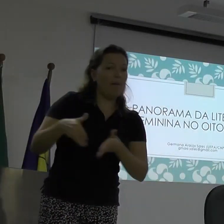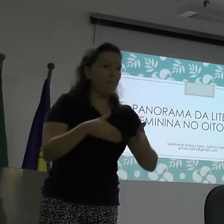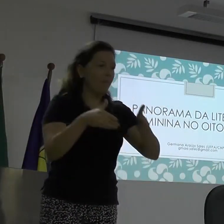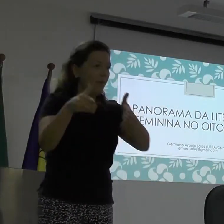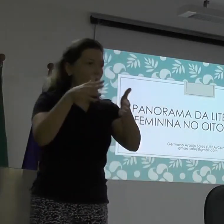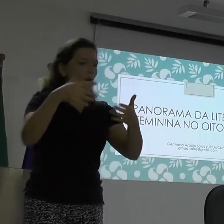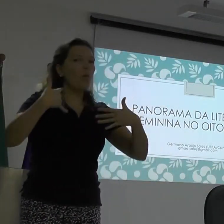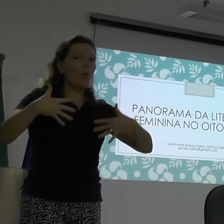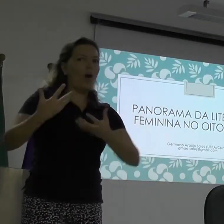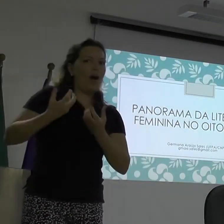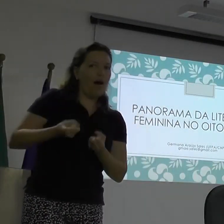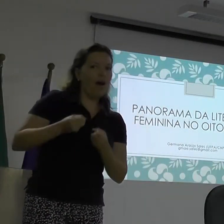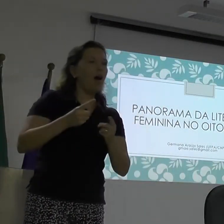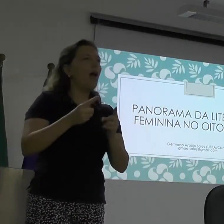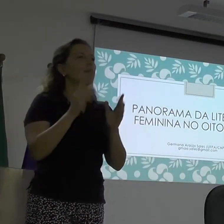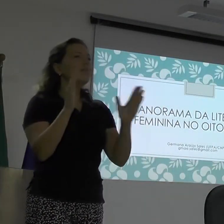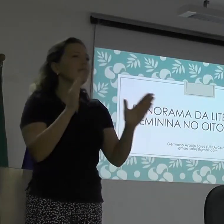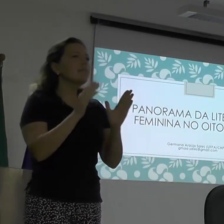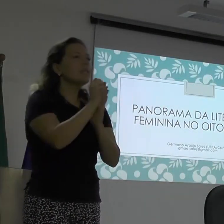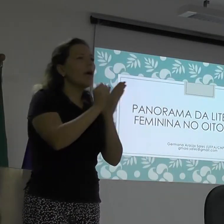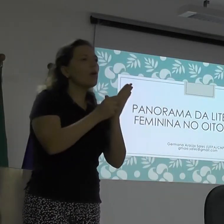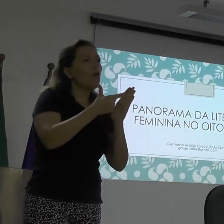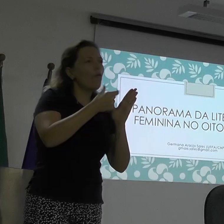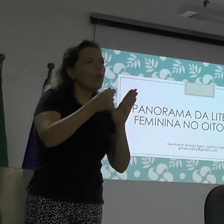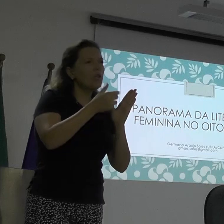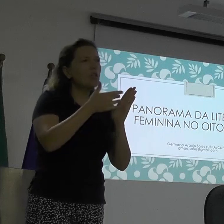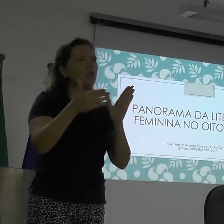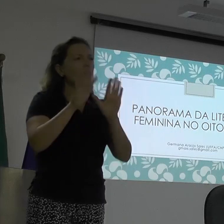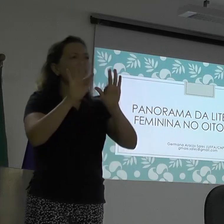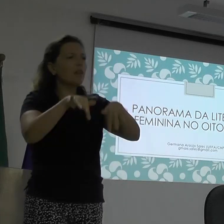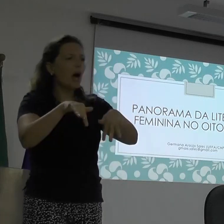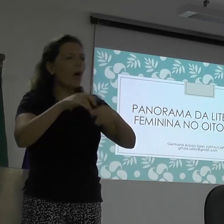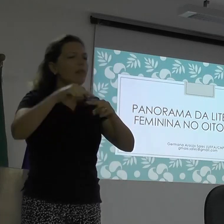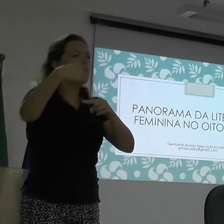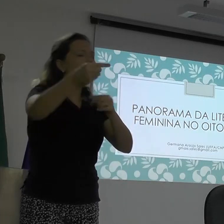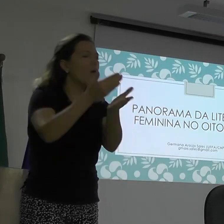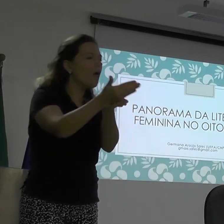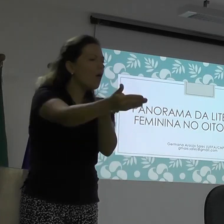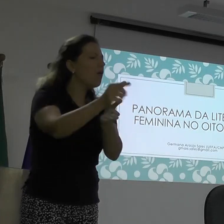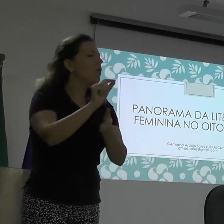foi no final do século XX, exatamente logo depois que